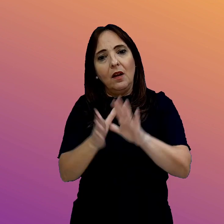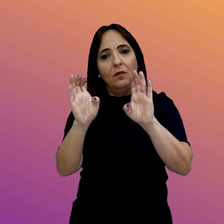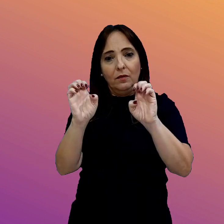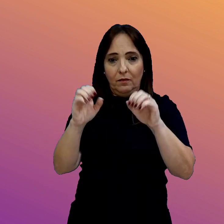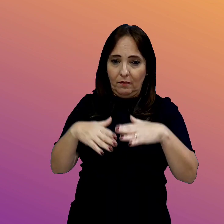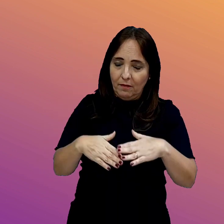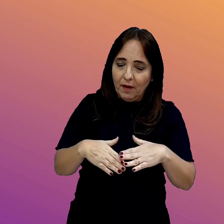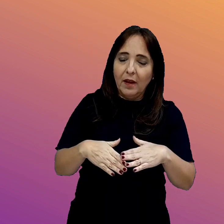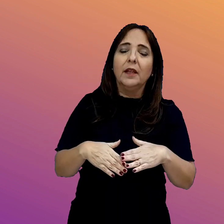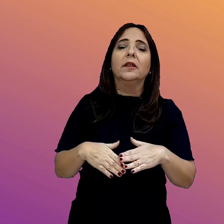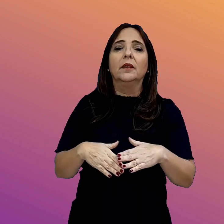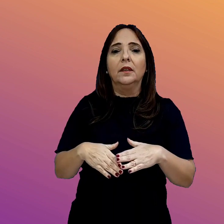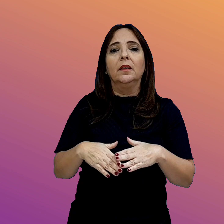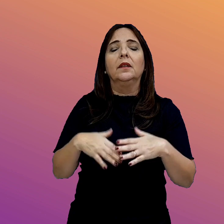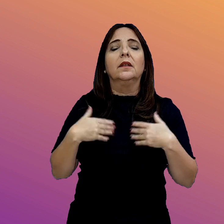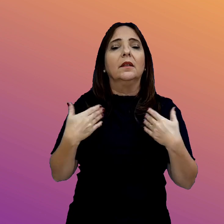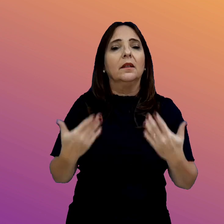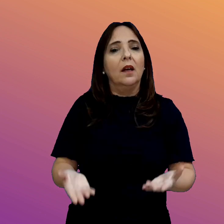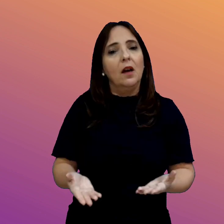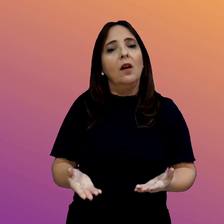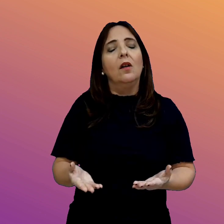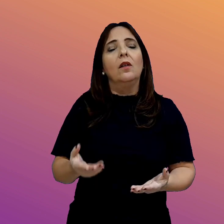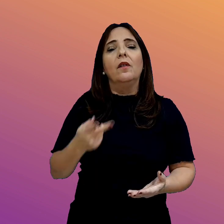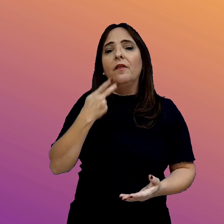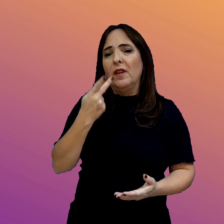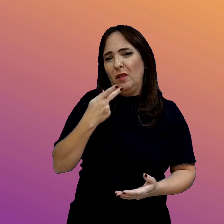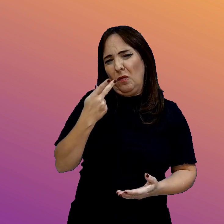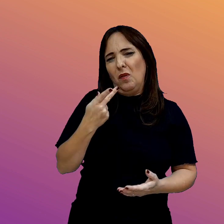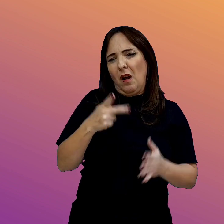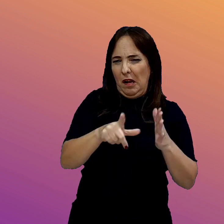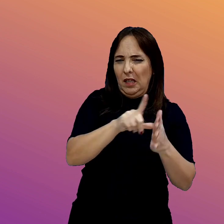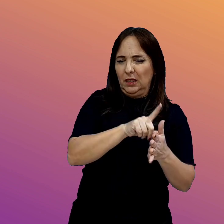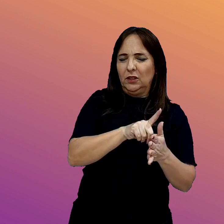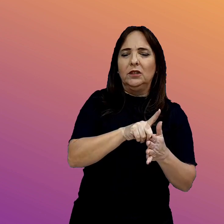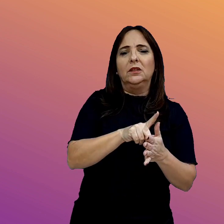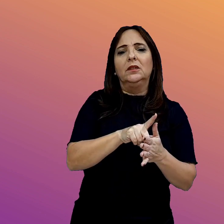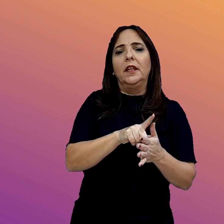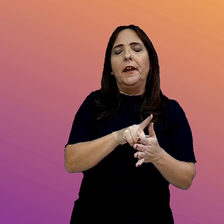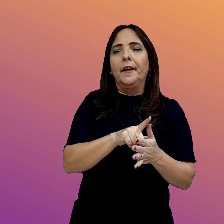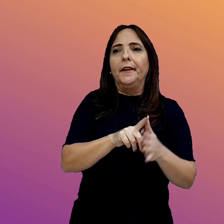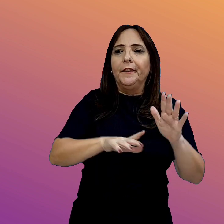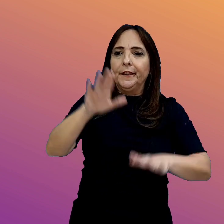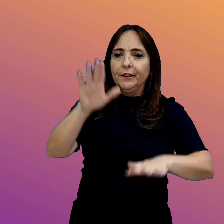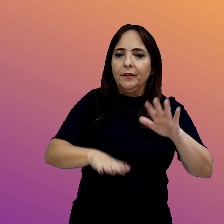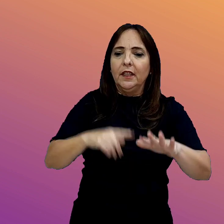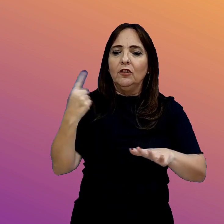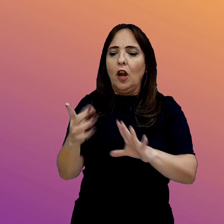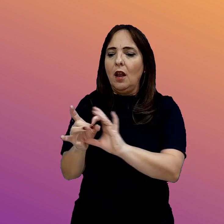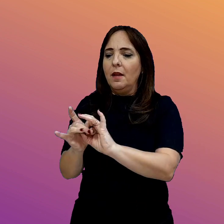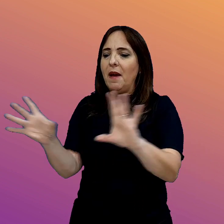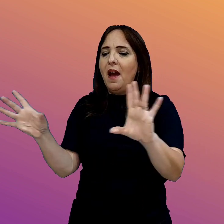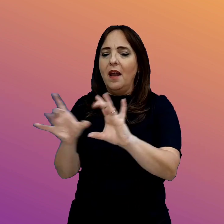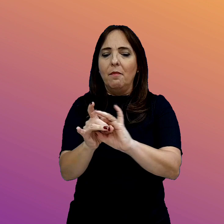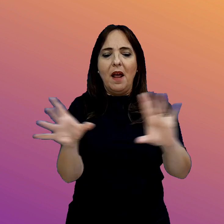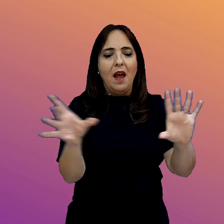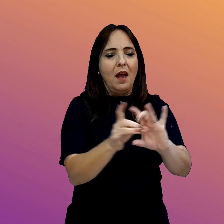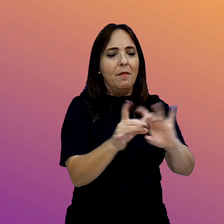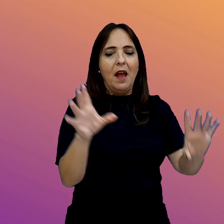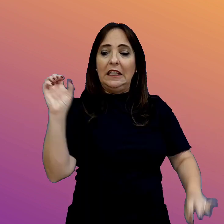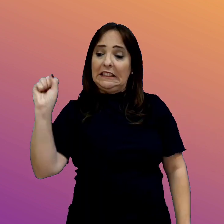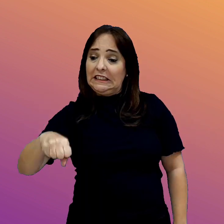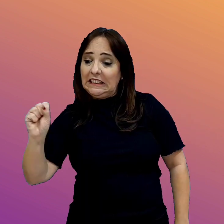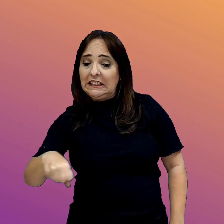da permissividade que a gente pode estar dando às nossas crianças, por exemplo, nas redes